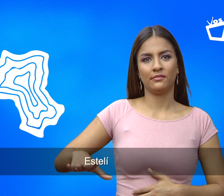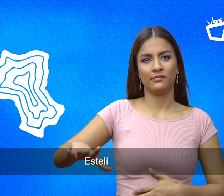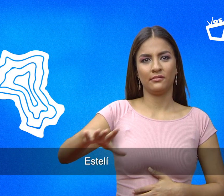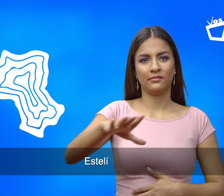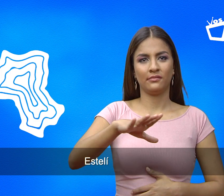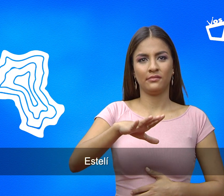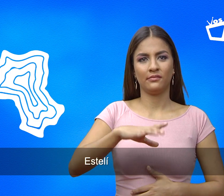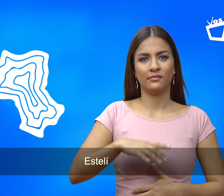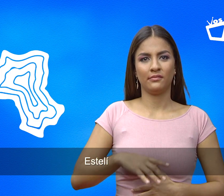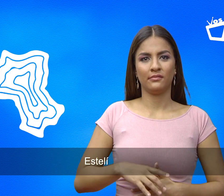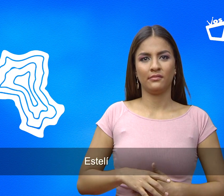estelí